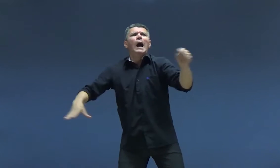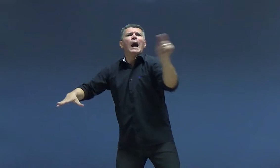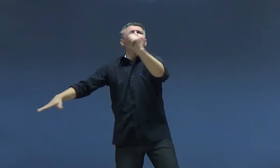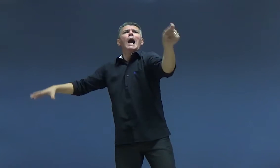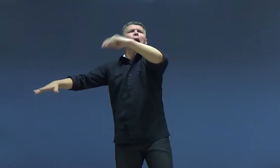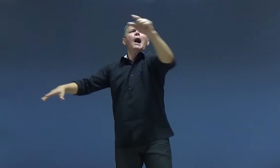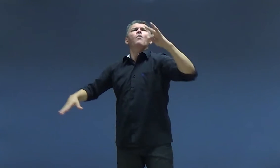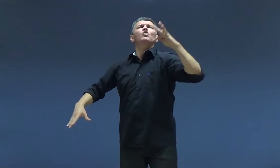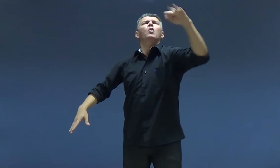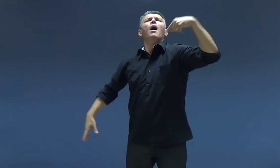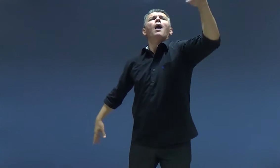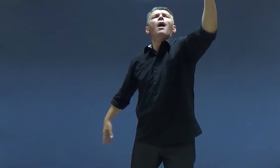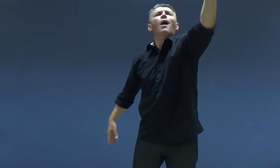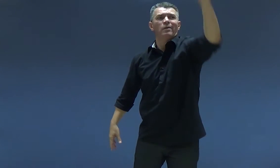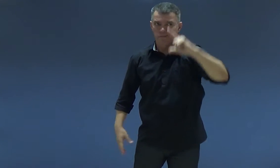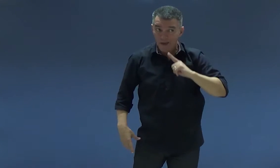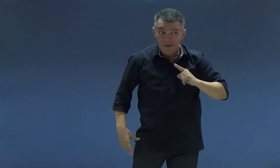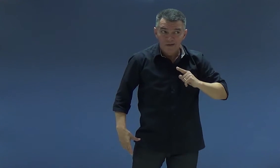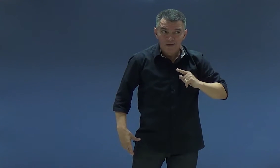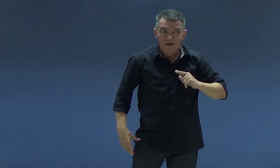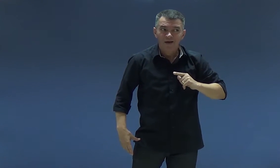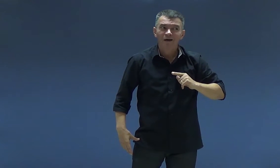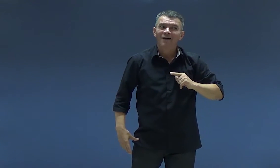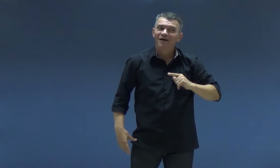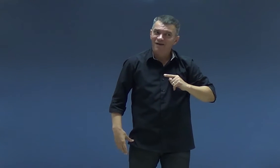ver como tem armadilhas.